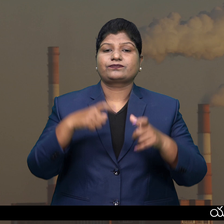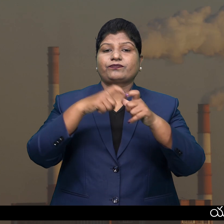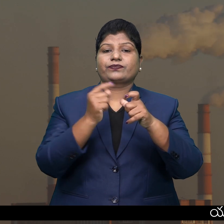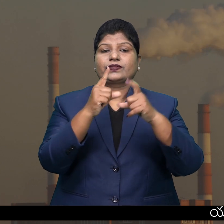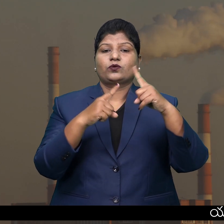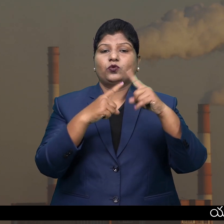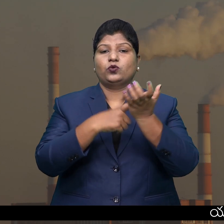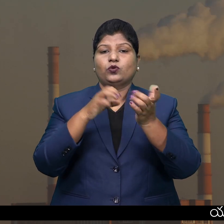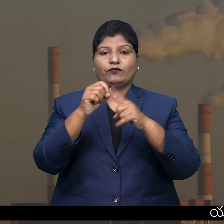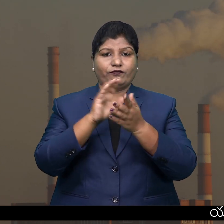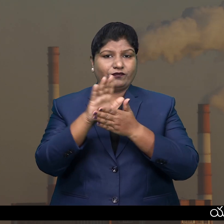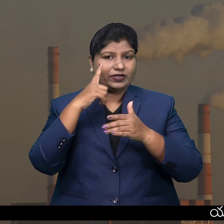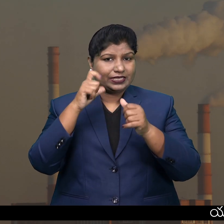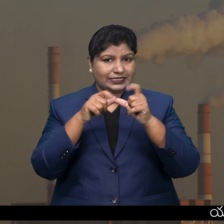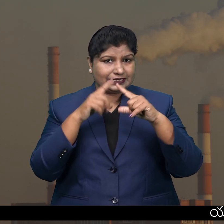యూట్రోఫికేషన్,